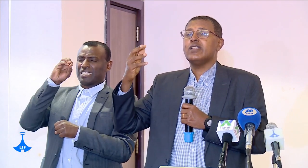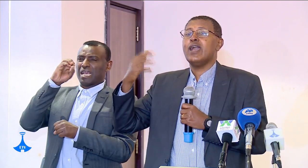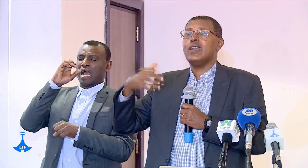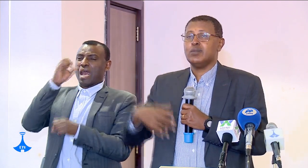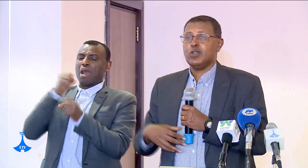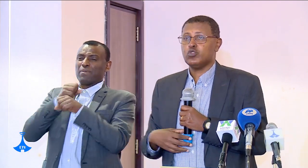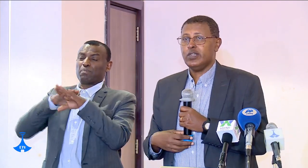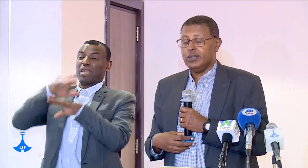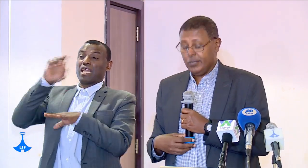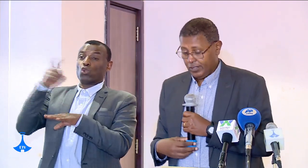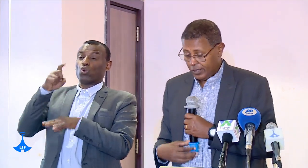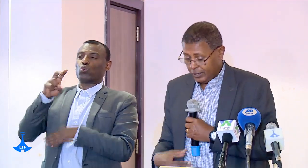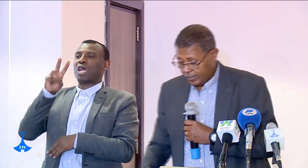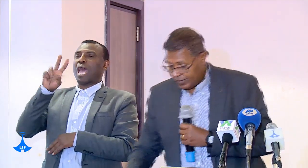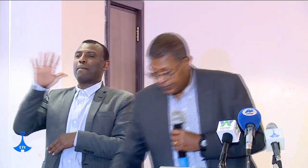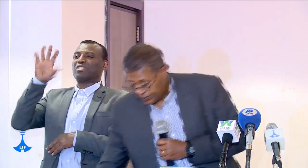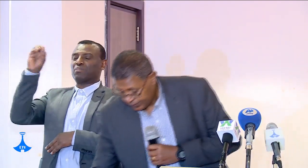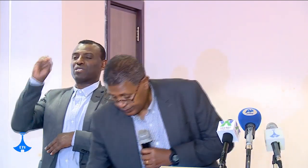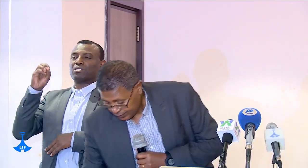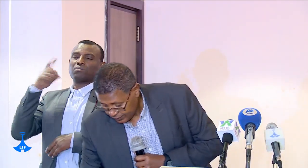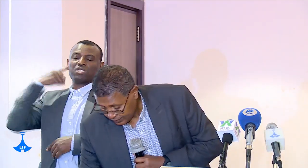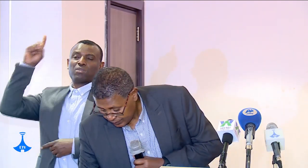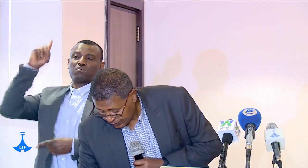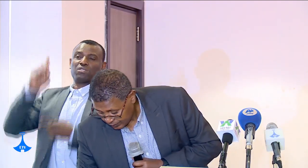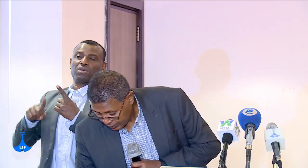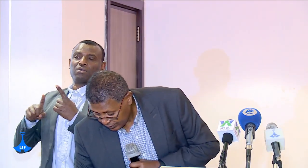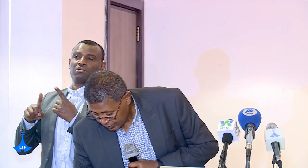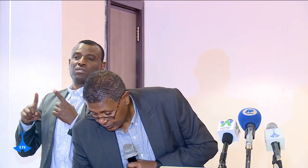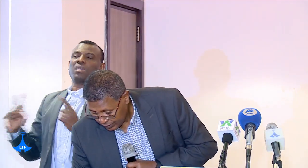የመሳን ችግር ያጋጥማቸዋል።